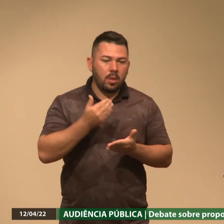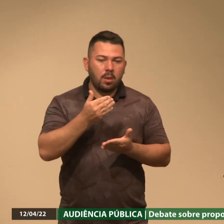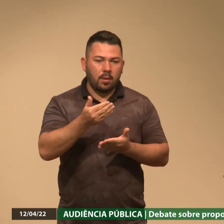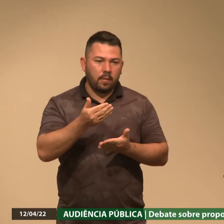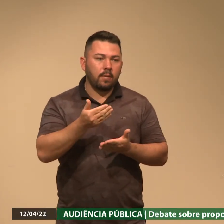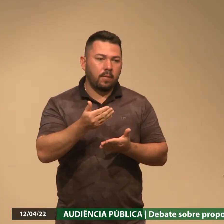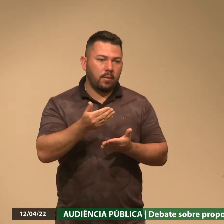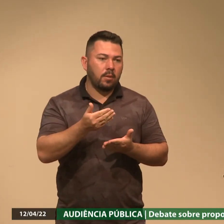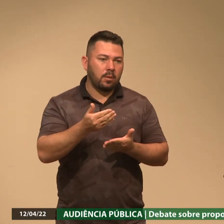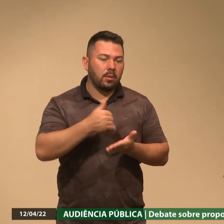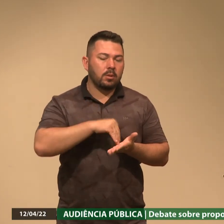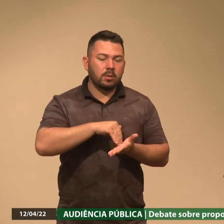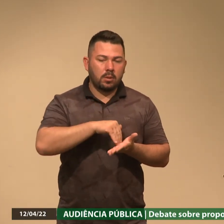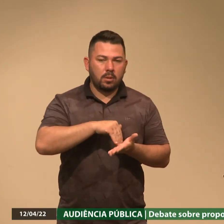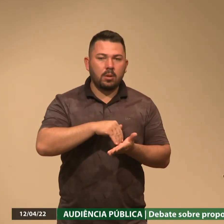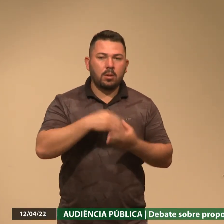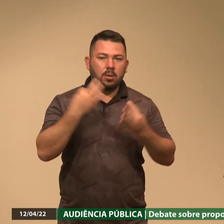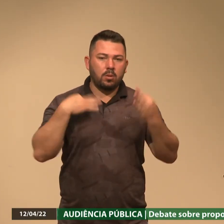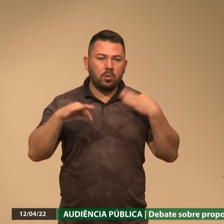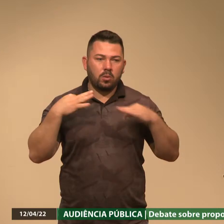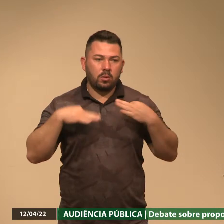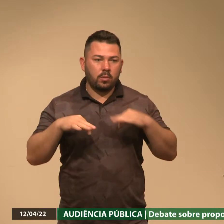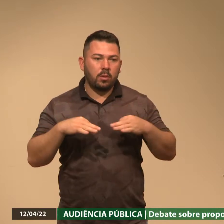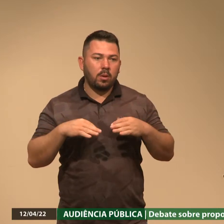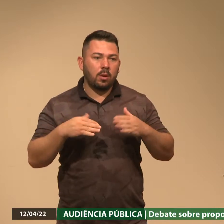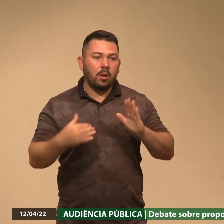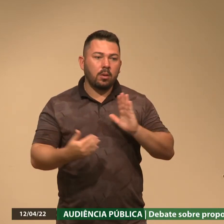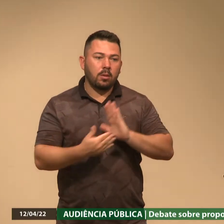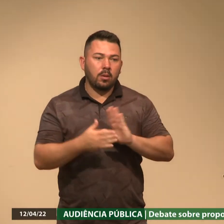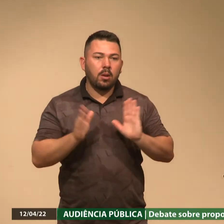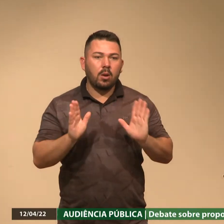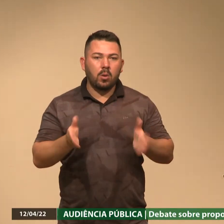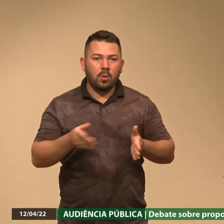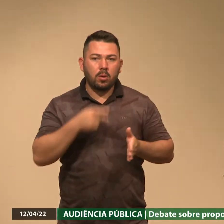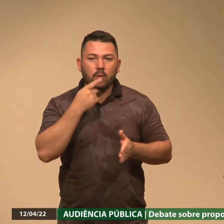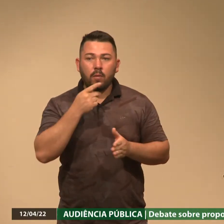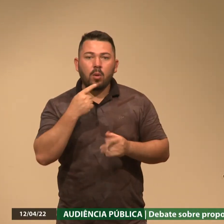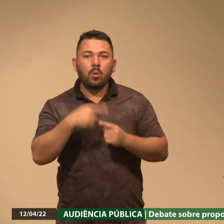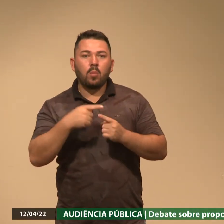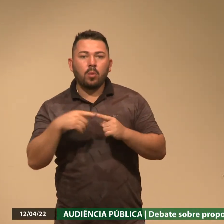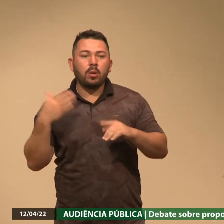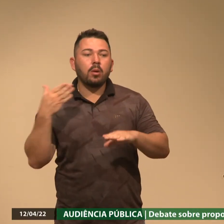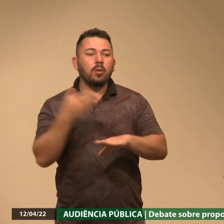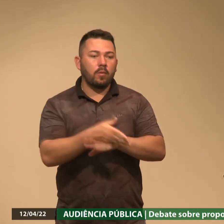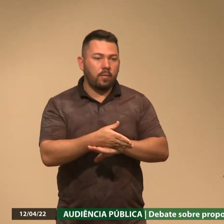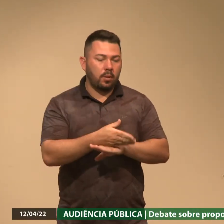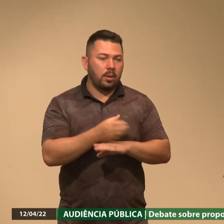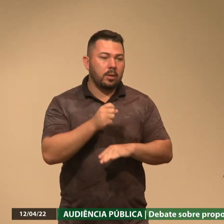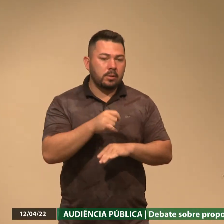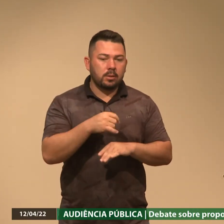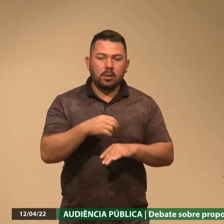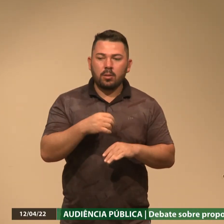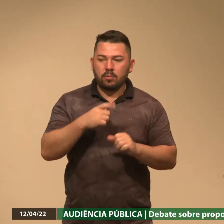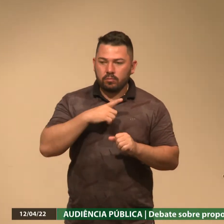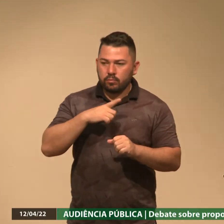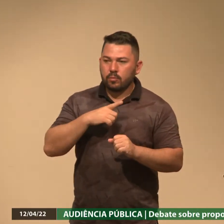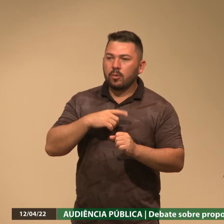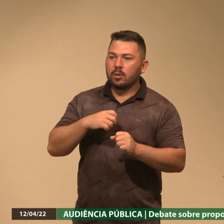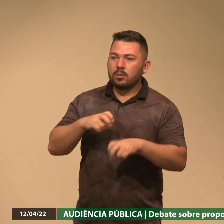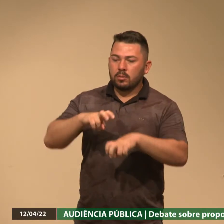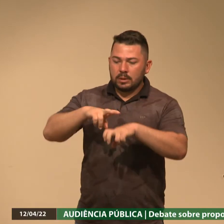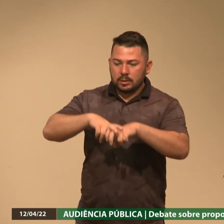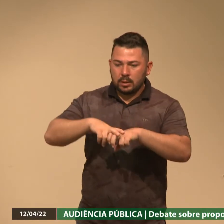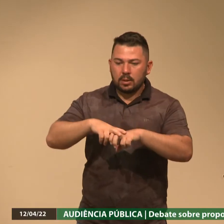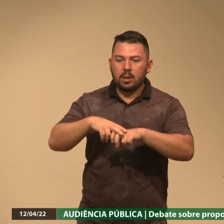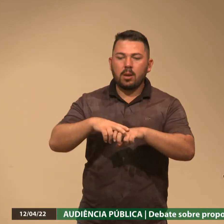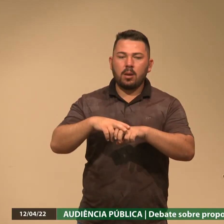Páscoa da secretaria de turismo e até agora não disse o porquê não veio então se eu tivesse eu por lá de sentar com a secretaria de